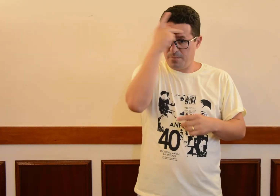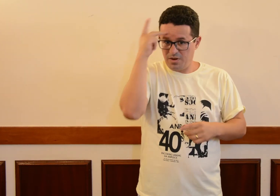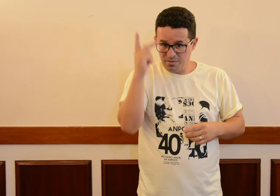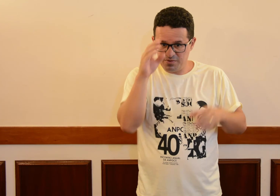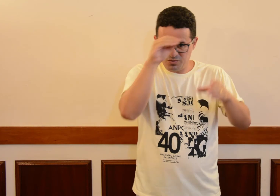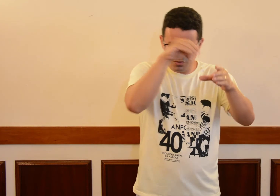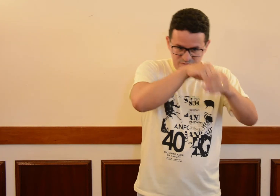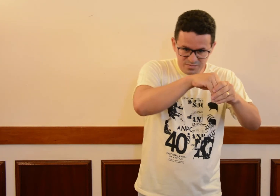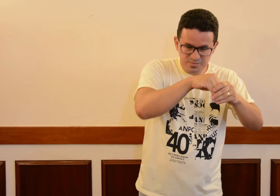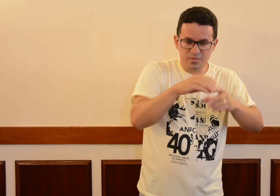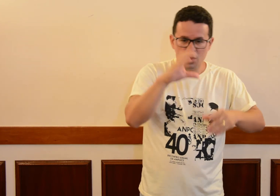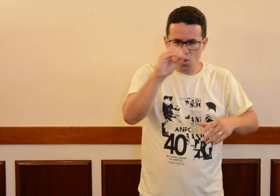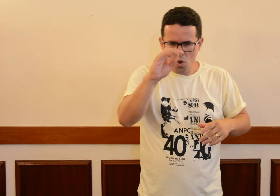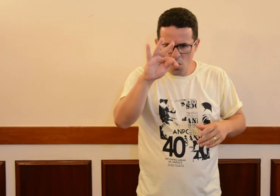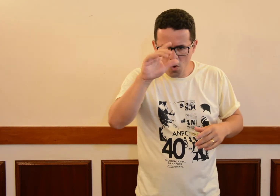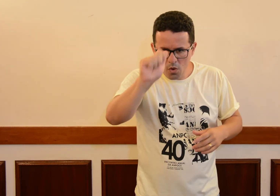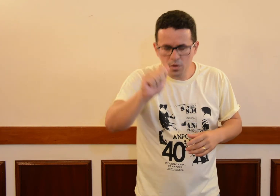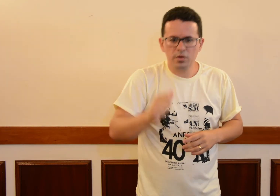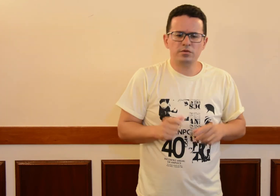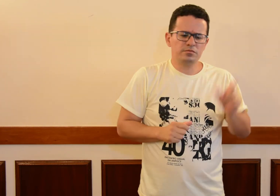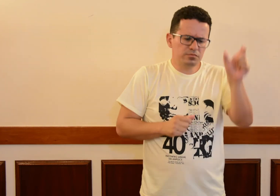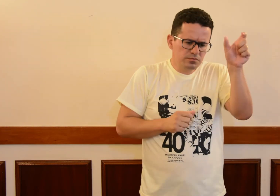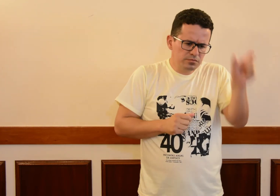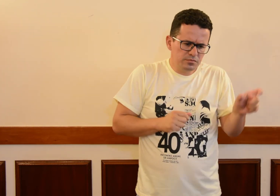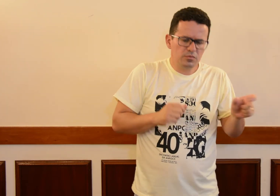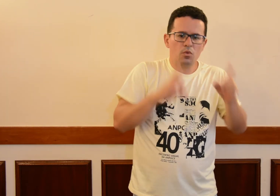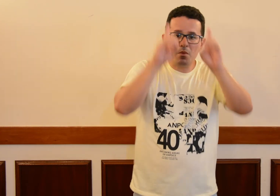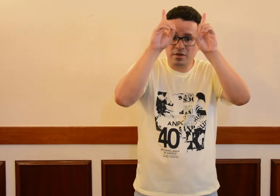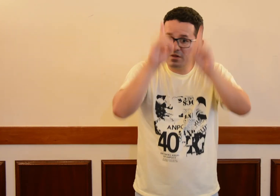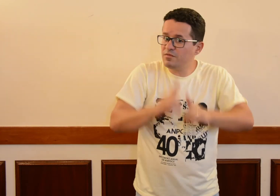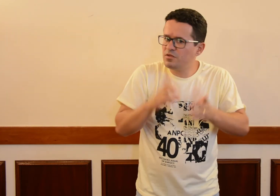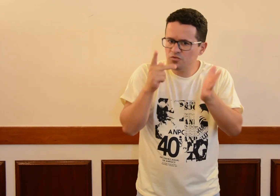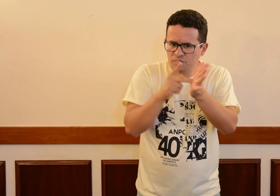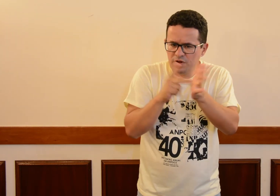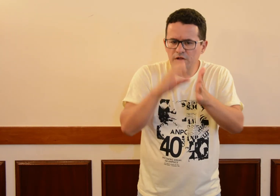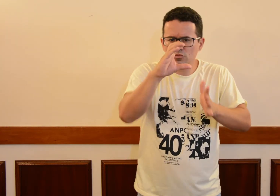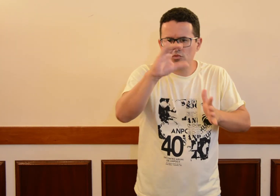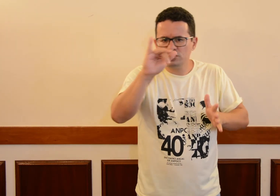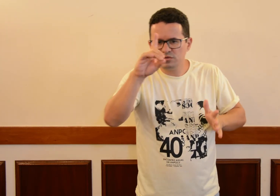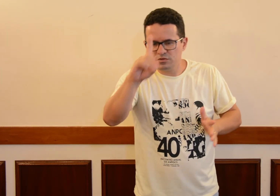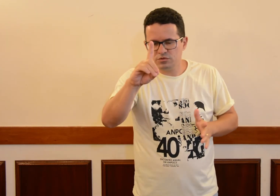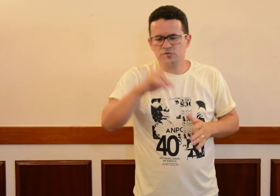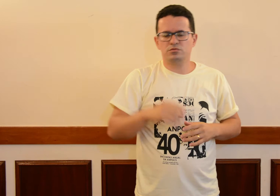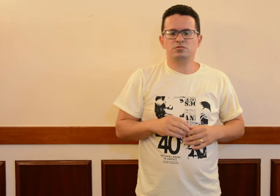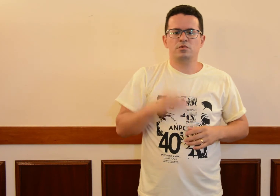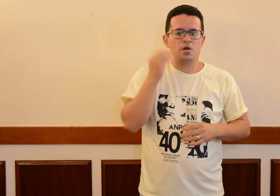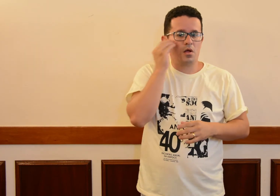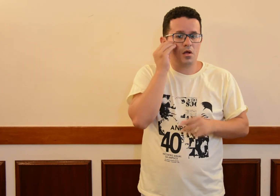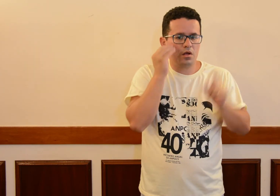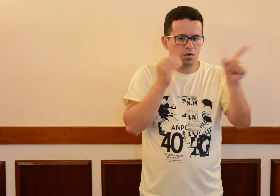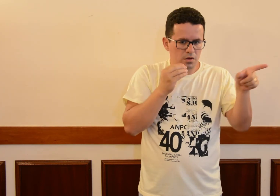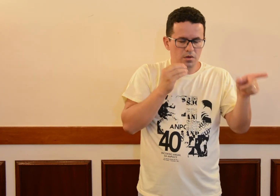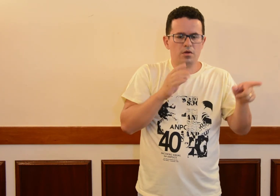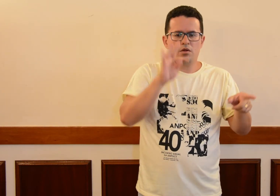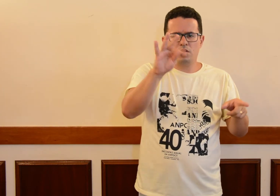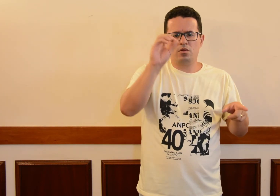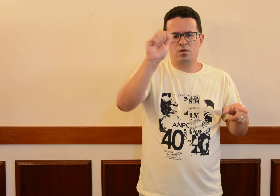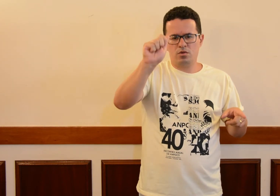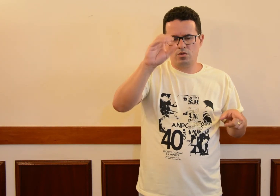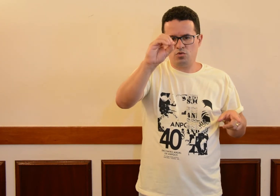diagnóstico que ateste uma deficiência legalmente validada pelo CID. Na experiência de Tomás, provavelmente diferente de outras pessoas